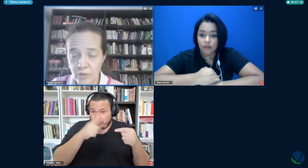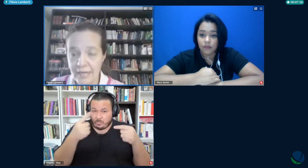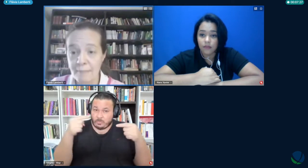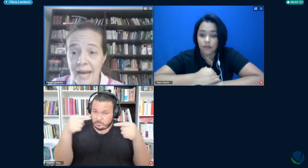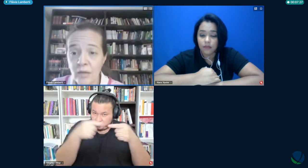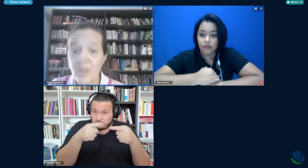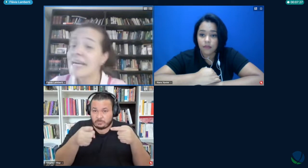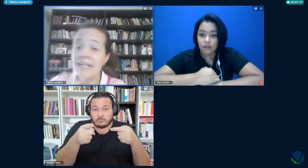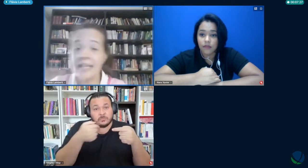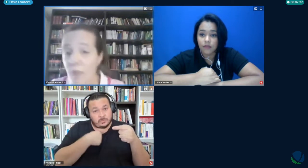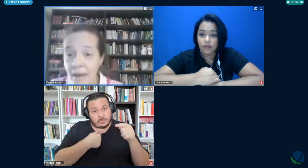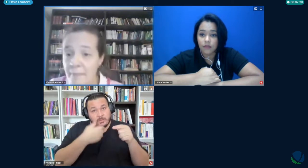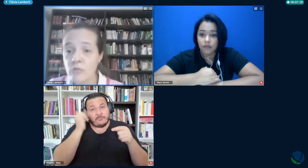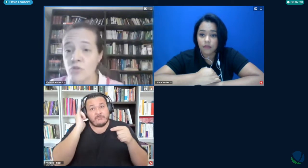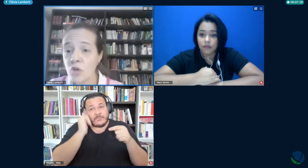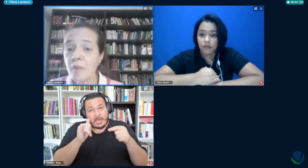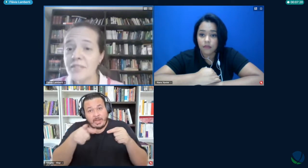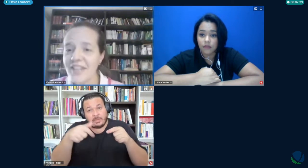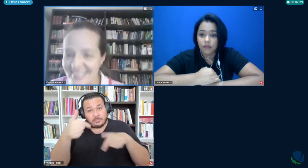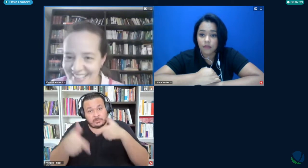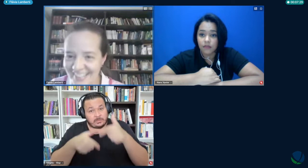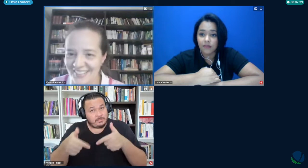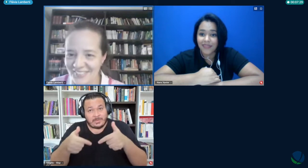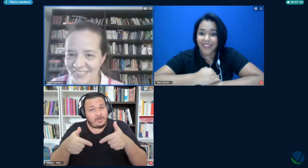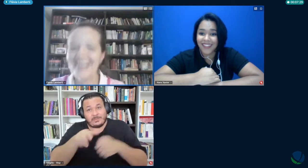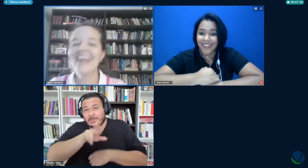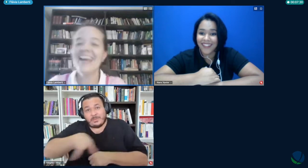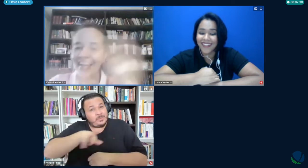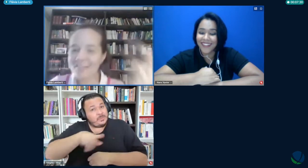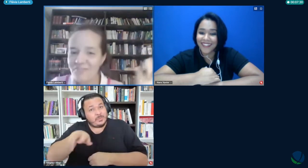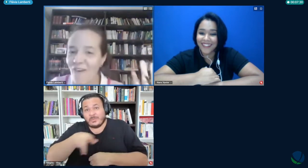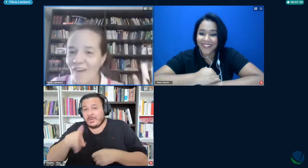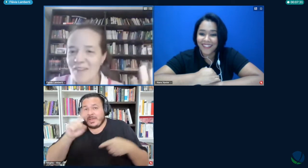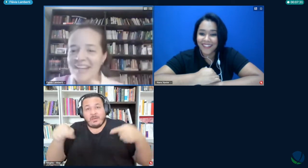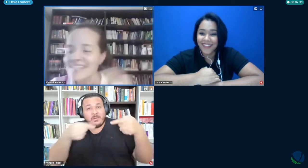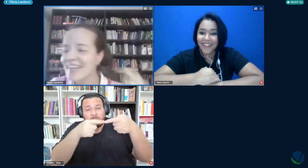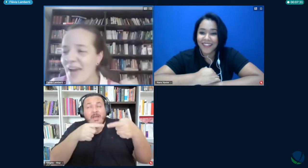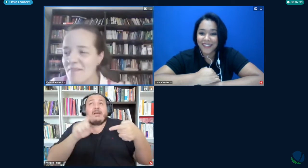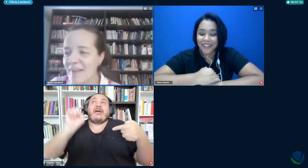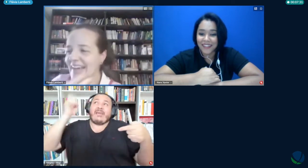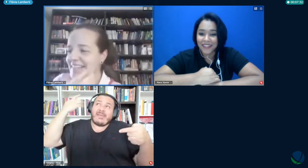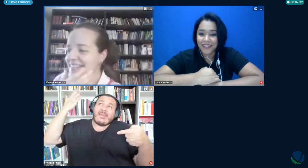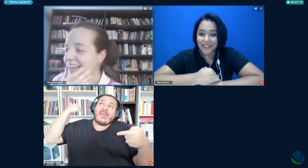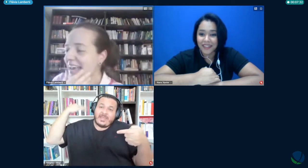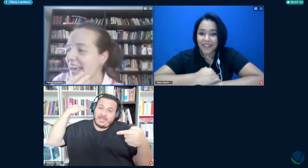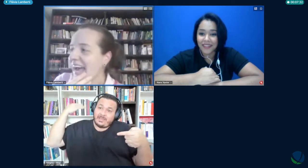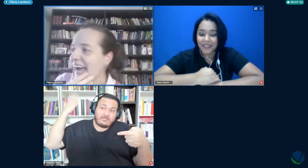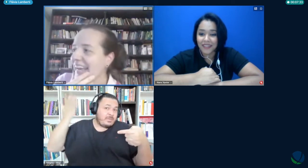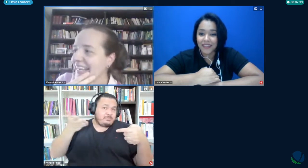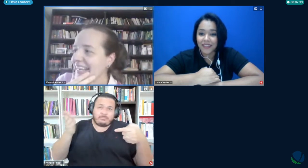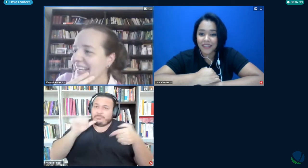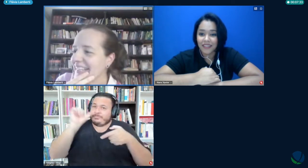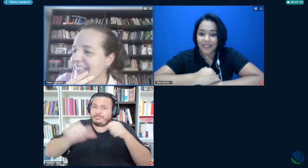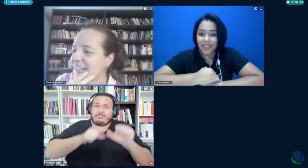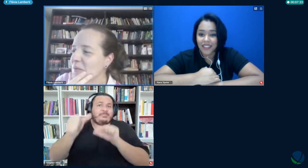menciona no seu trabalho, que não é mais o seu objetivo. Ele foi, mas não é mais.